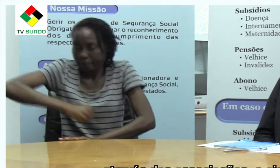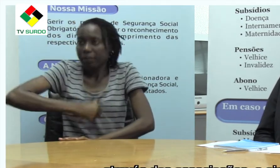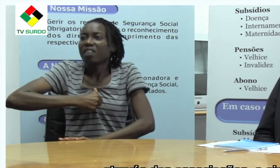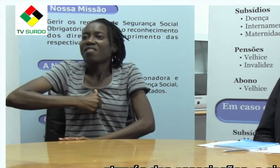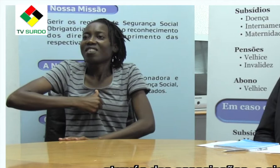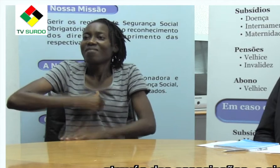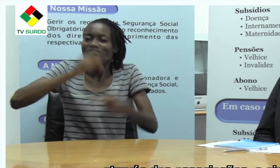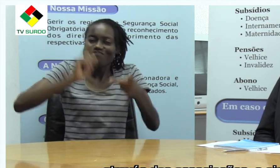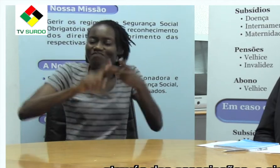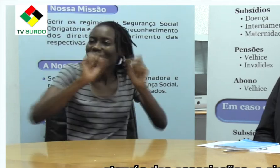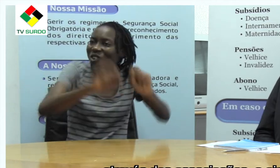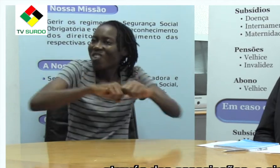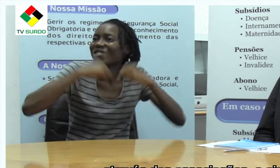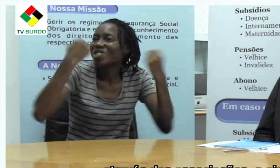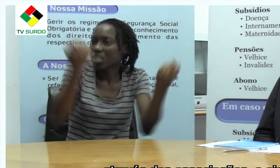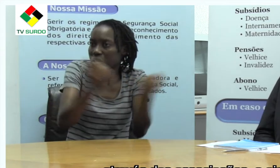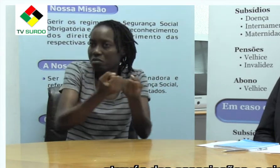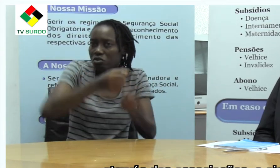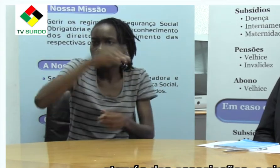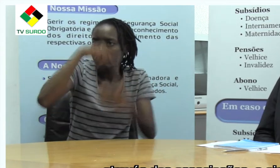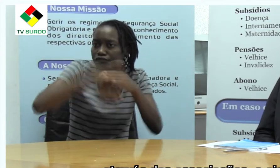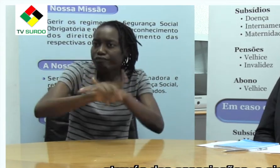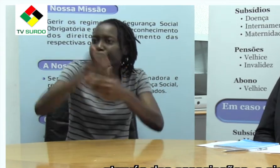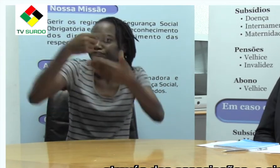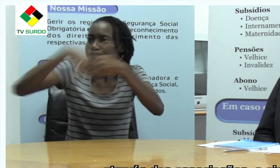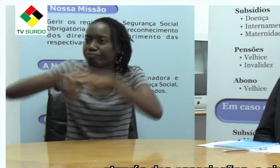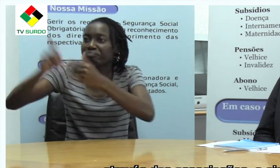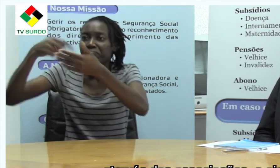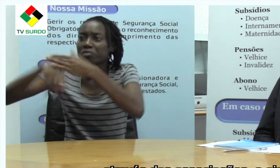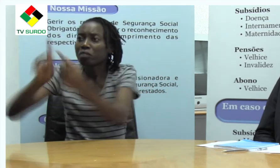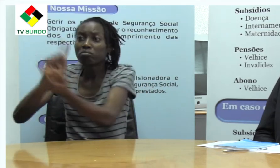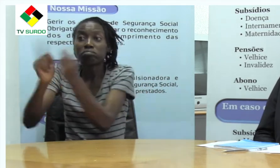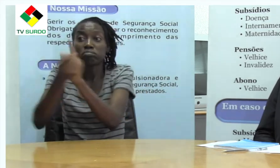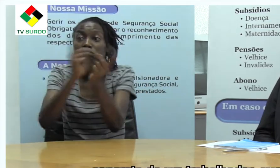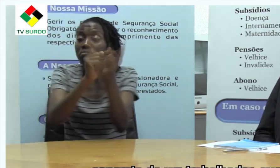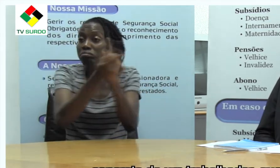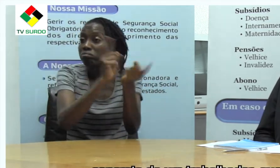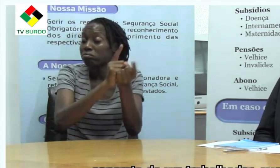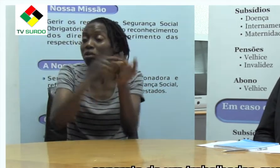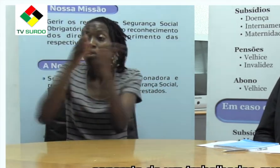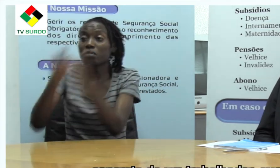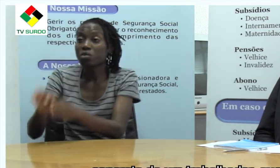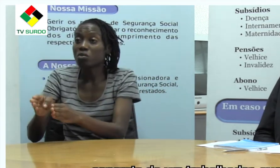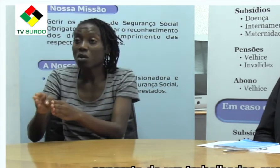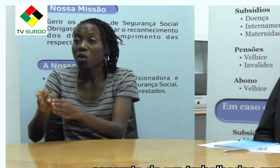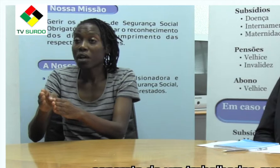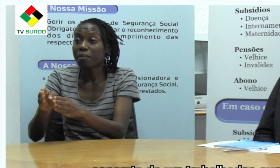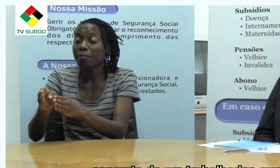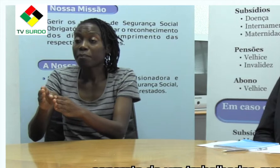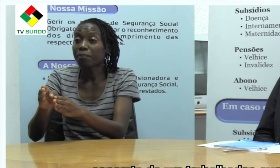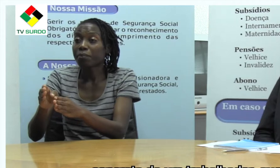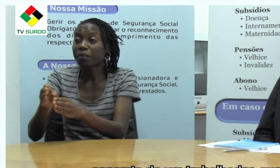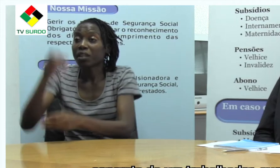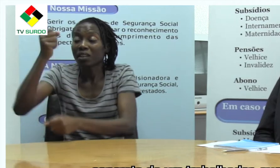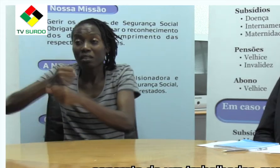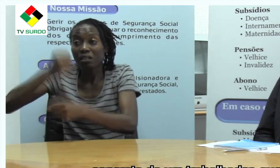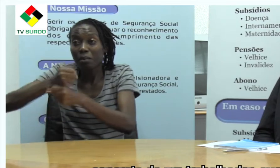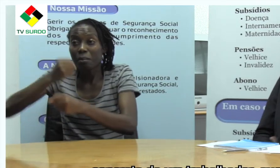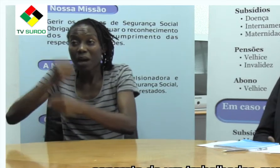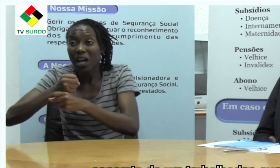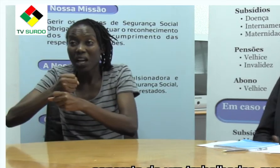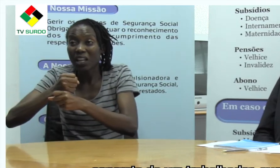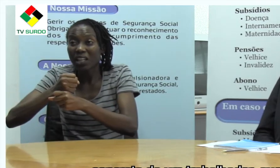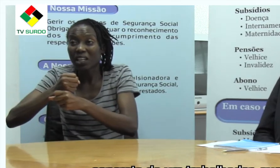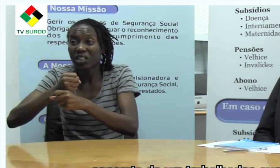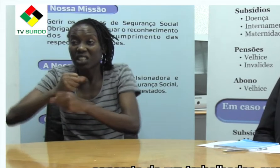associações. E ainda não deparamos com uma situação concreta de um trabalhador que seja